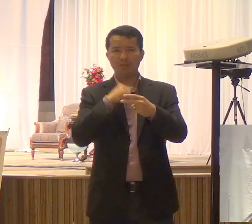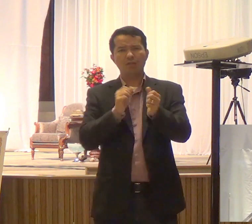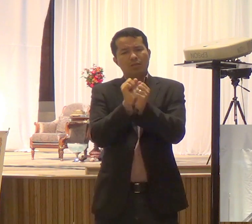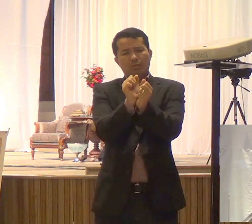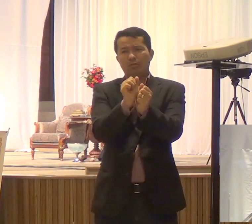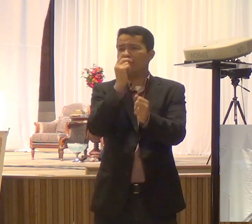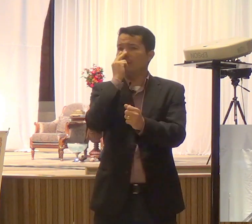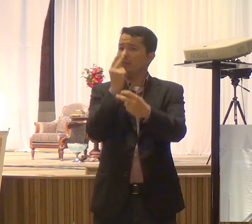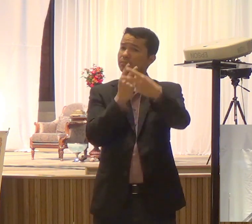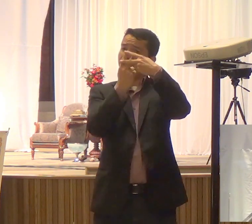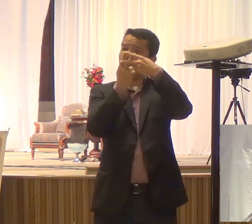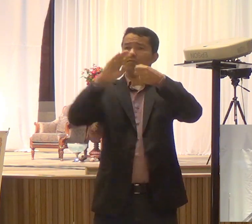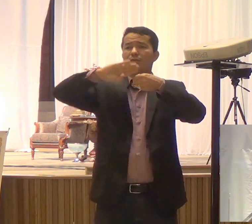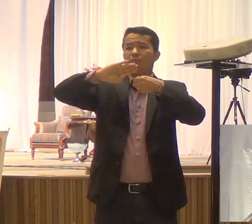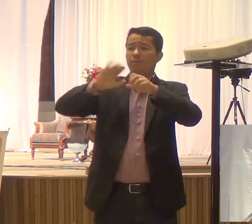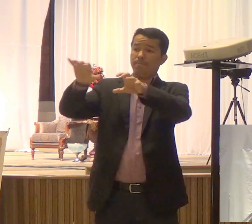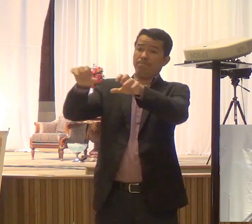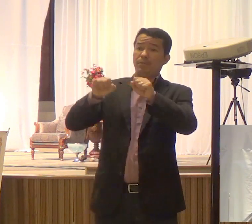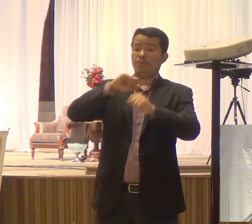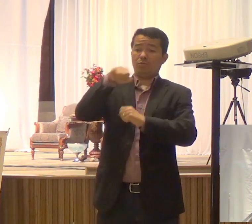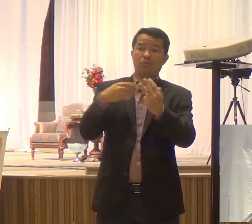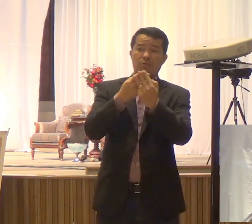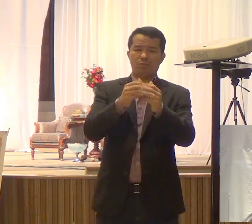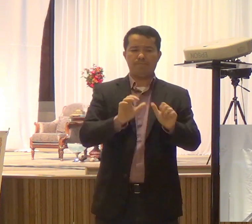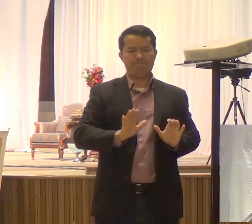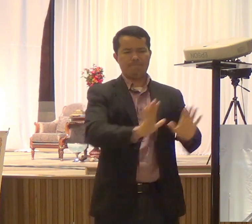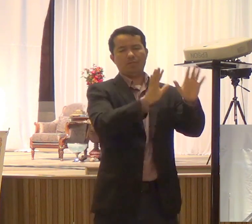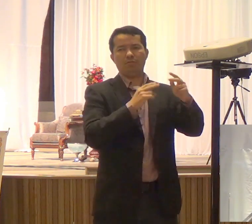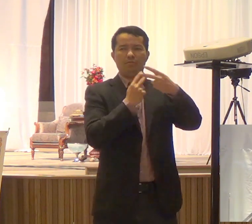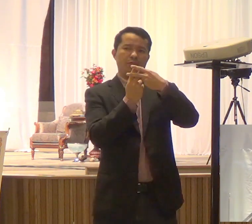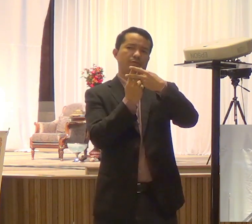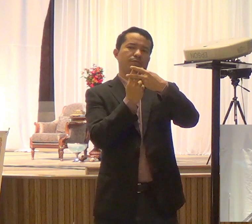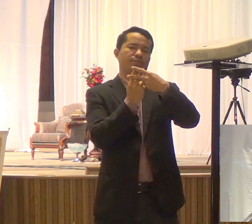palavra de Ezequiel vem nesse momento, e